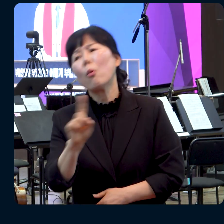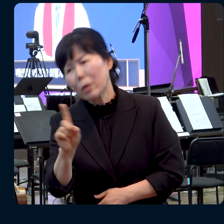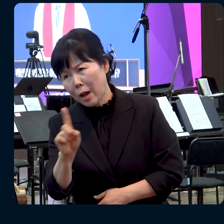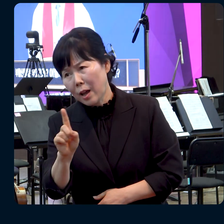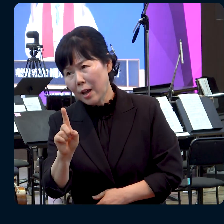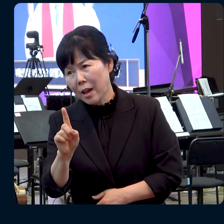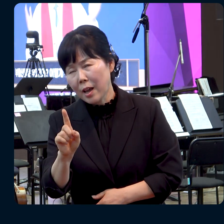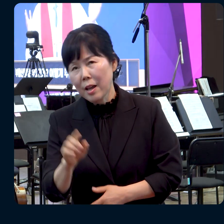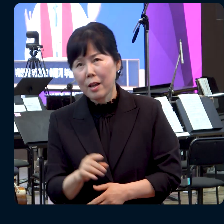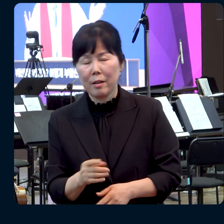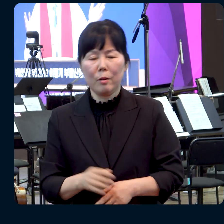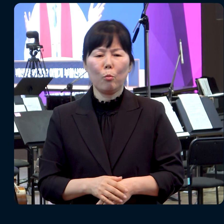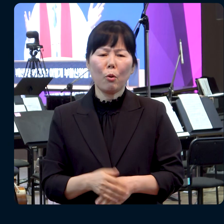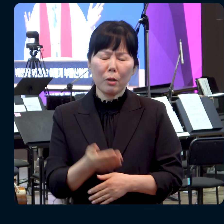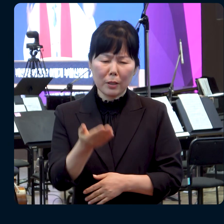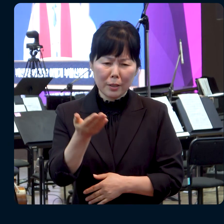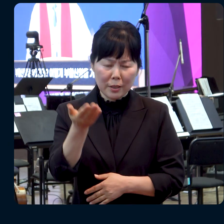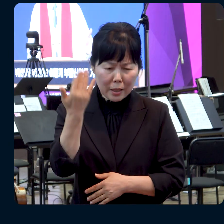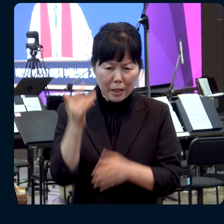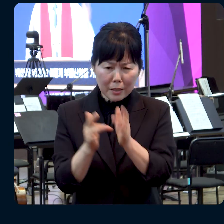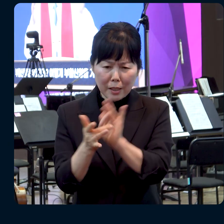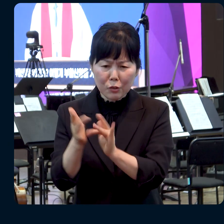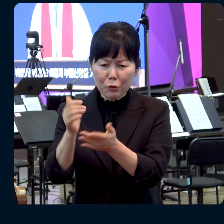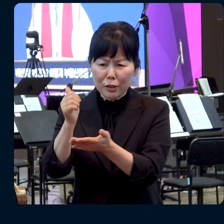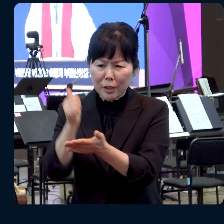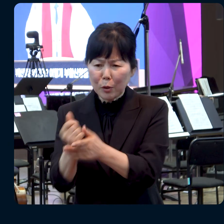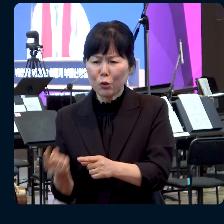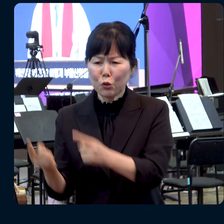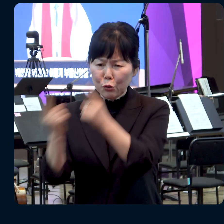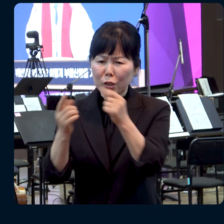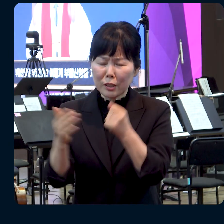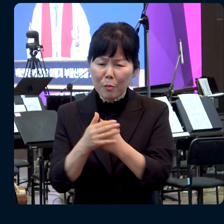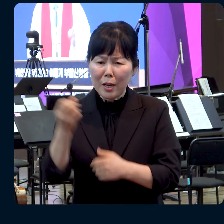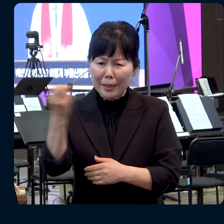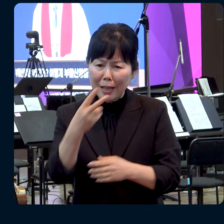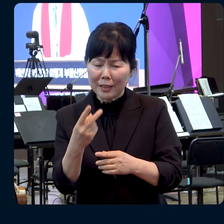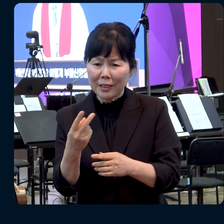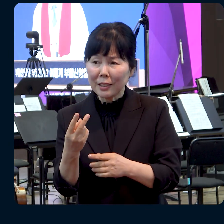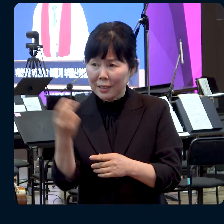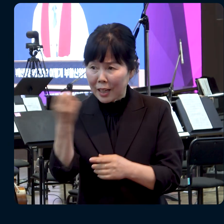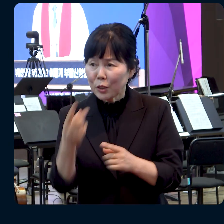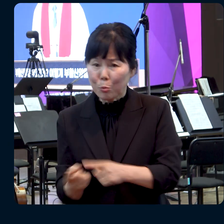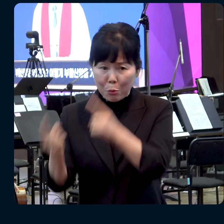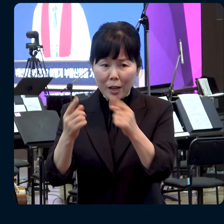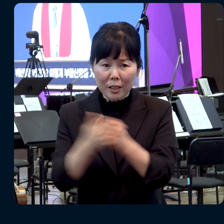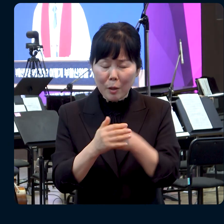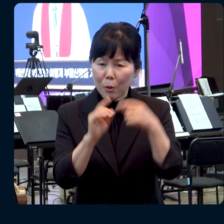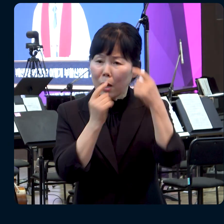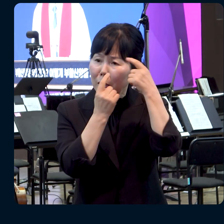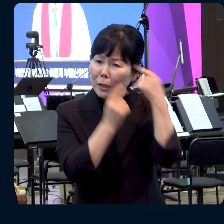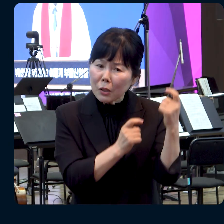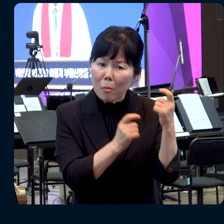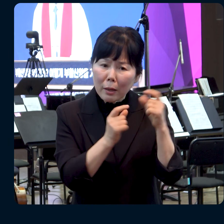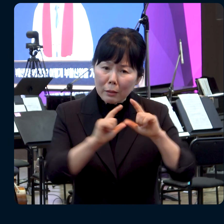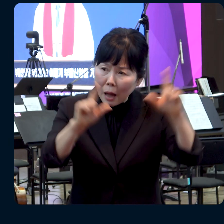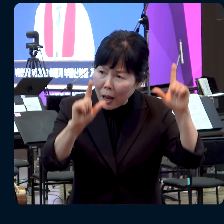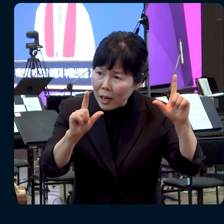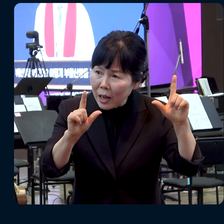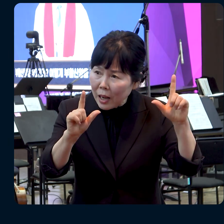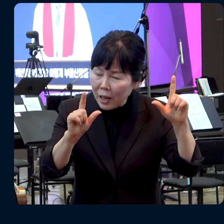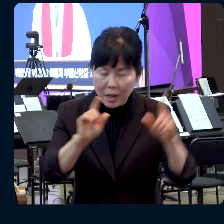부활주일이 단지 옛날에 예수님께서 죽었다가 다시 부활하신 그날을 기념하는 그런 날이 아니라고 한다면,